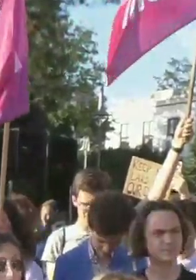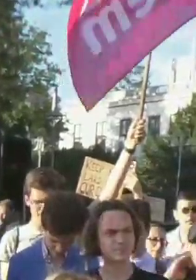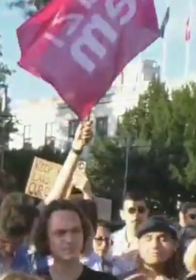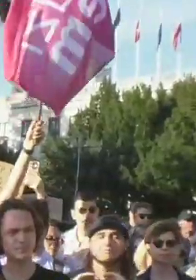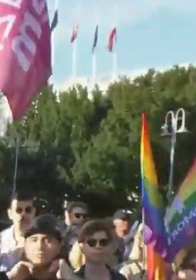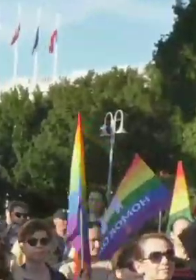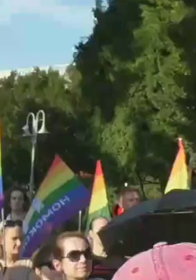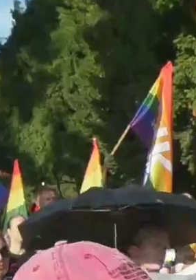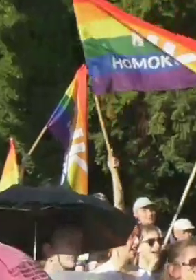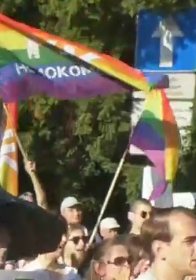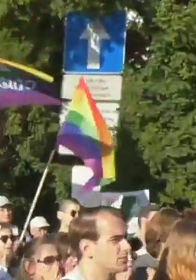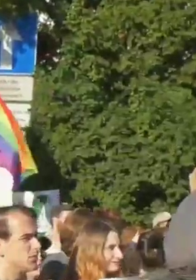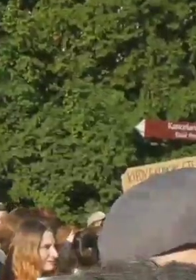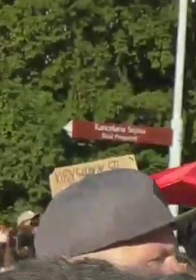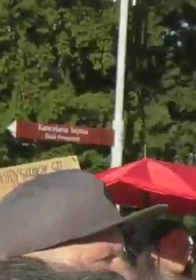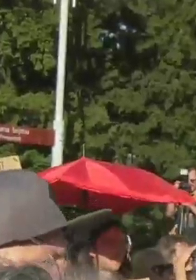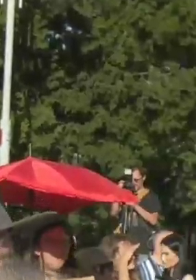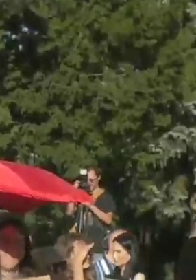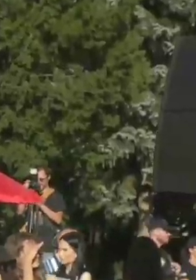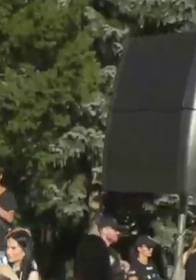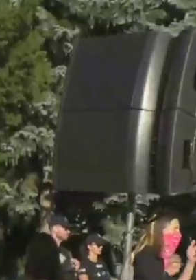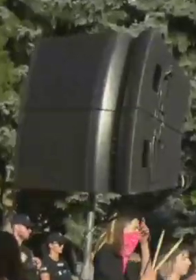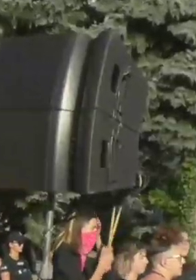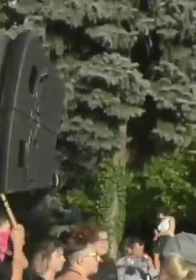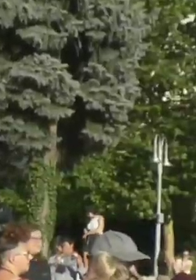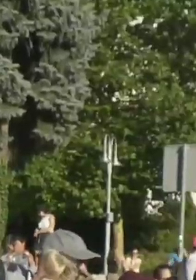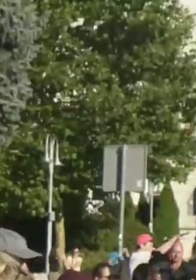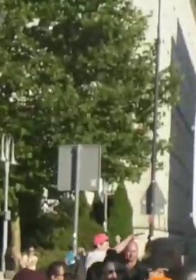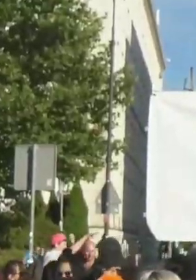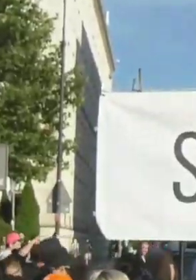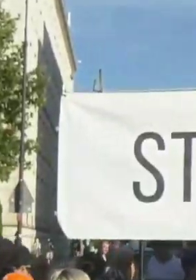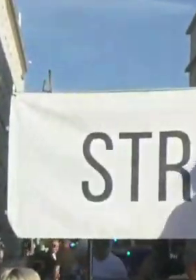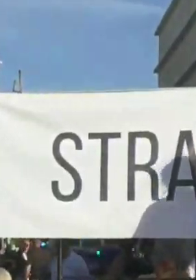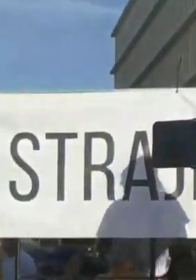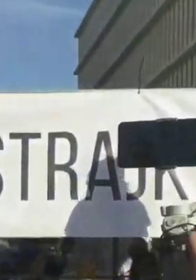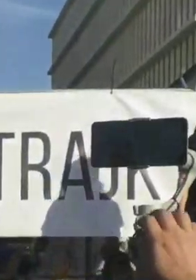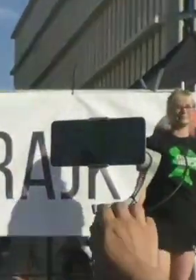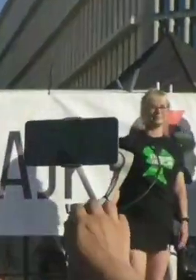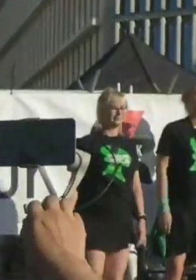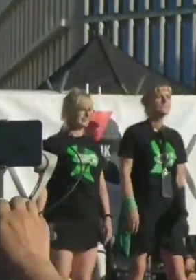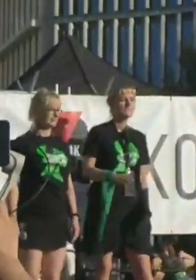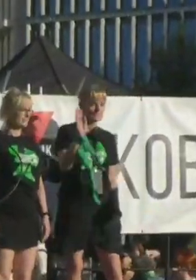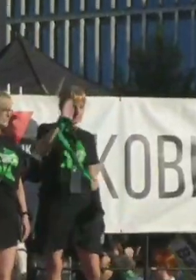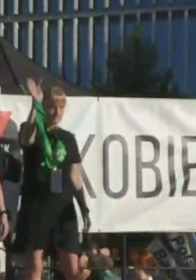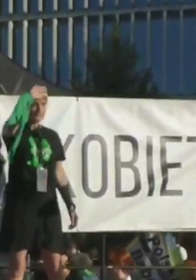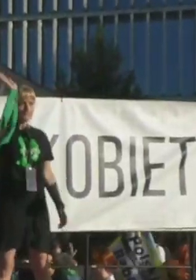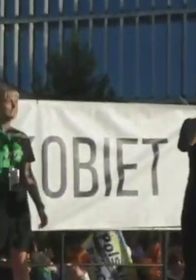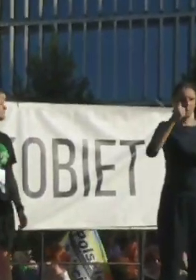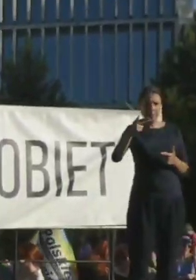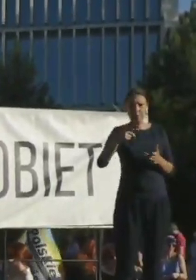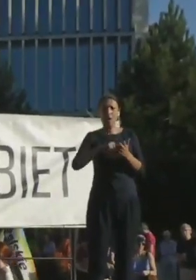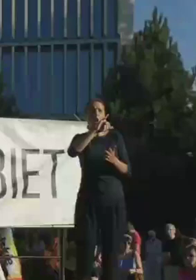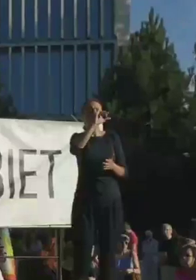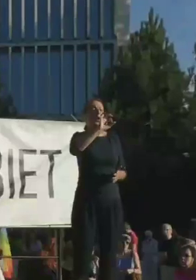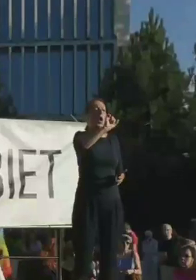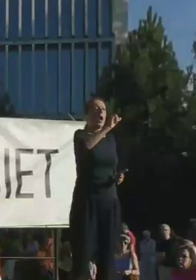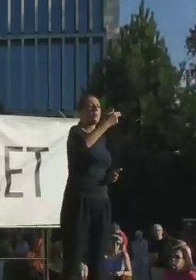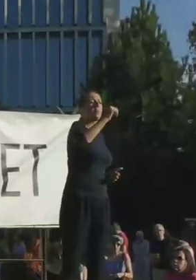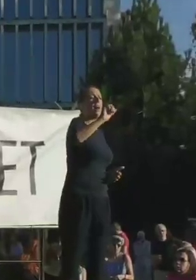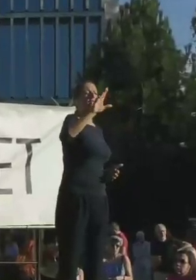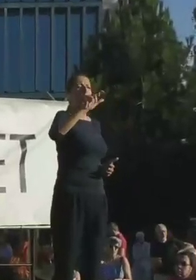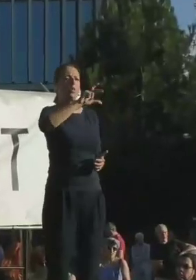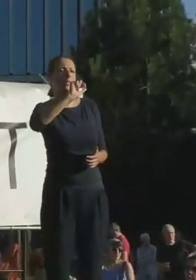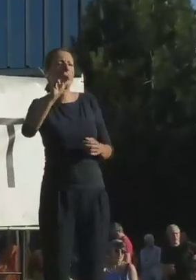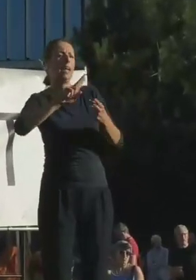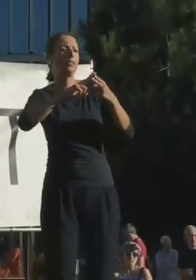Słuchajcie, a przed wami dwie nasze koleżanki. Jedna przyjechała ze Żnina, druga z Bielska-Białej. Joanna Wolska, strajk